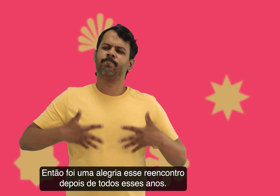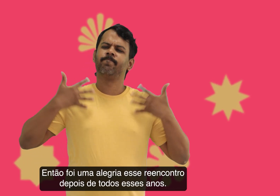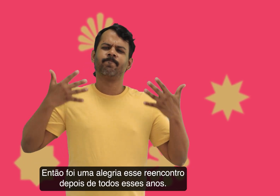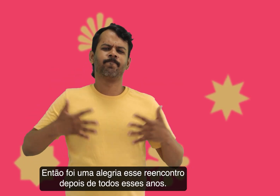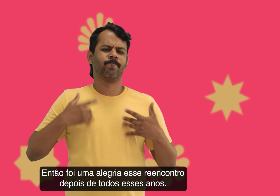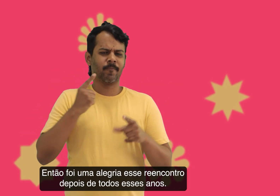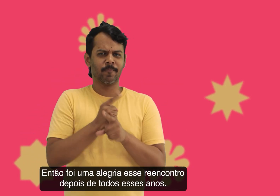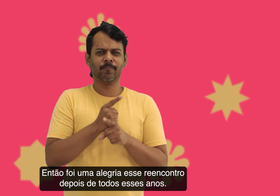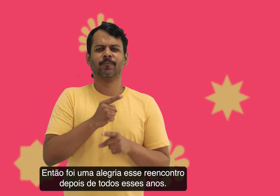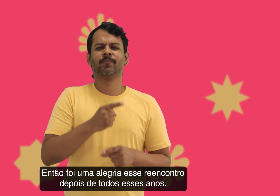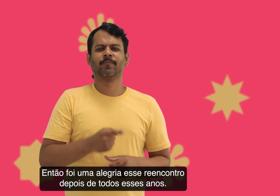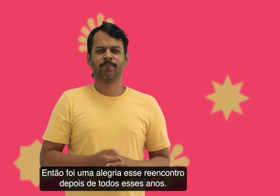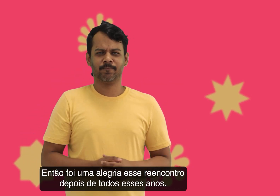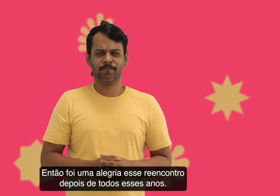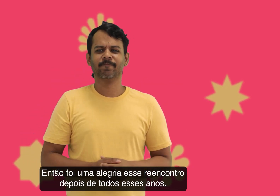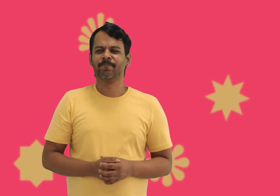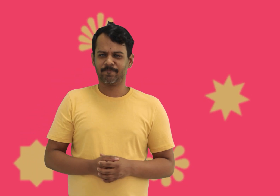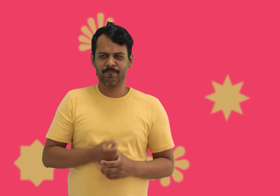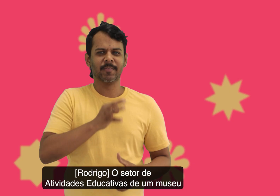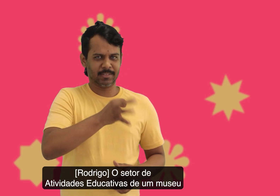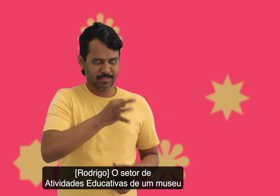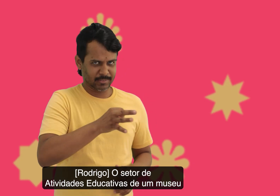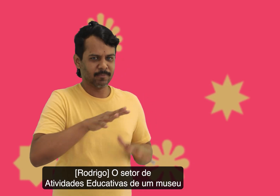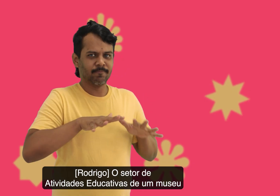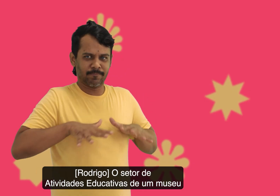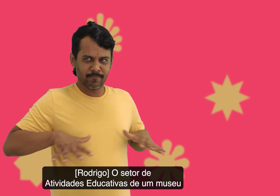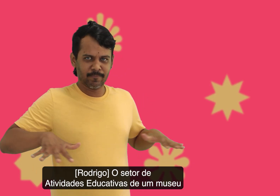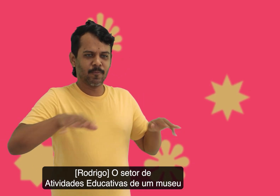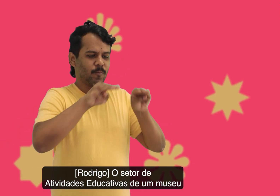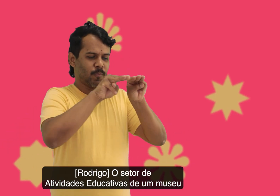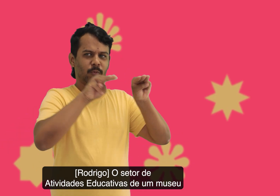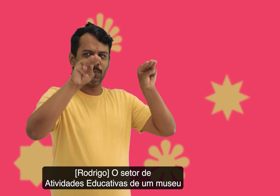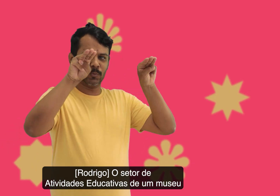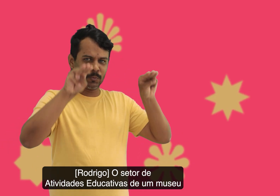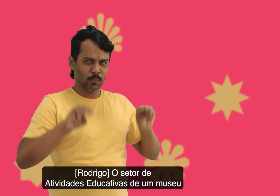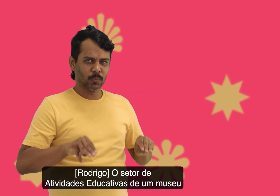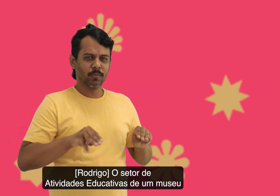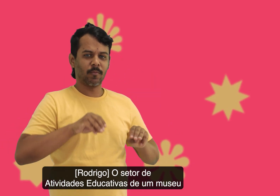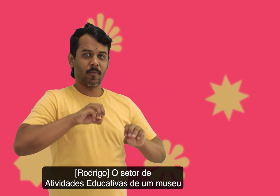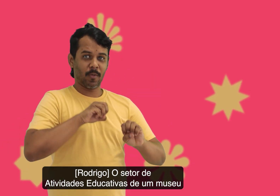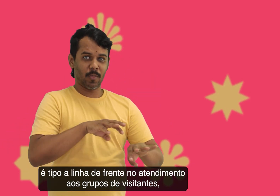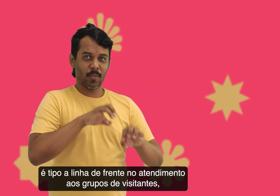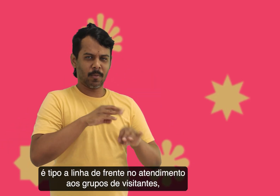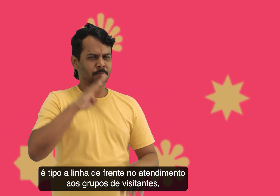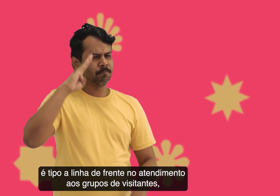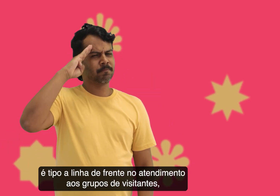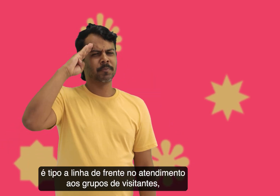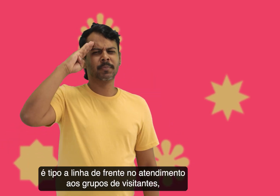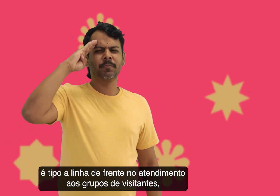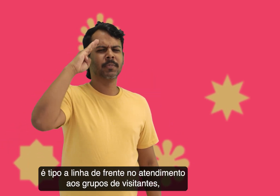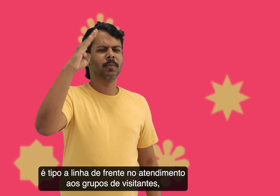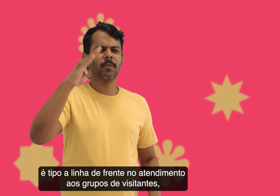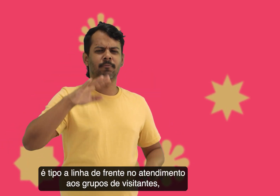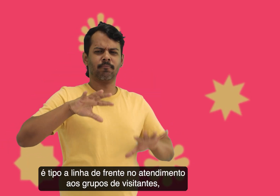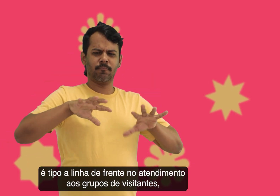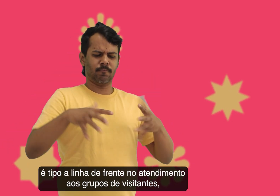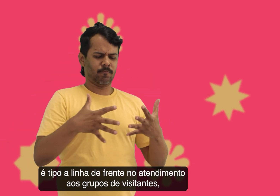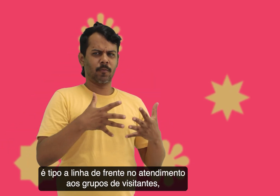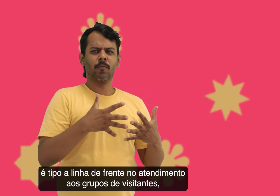esse reencontro depois de todos esses anos. O setor de atividades educativas de um museu é tipo a linha de frente no atendimento aos